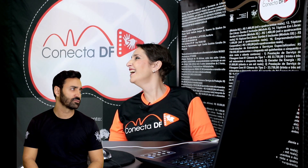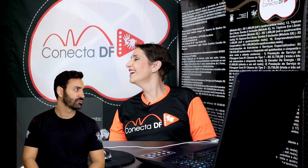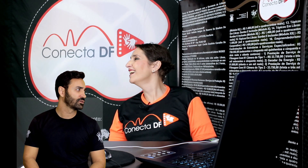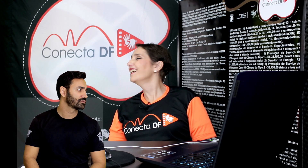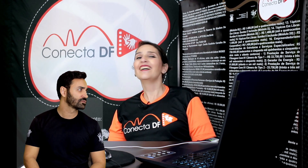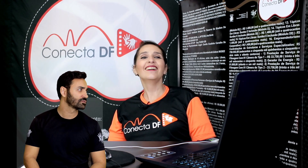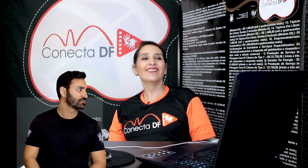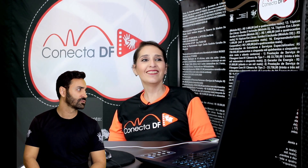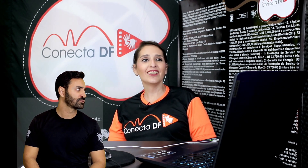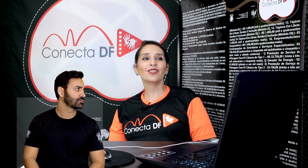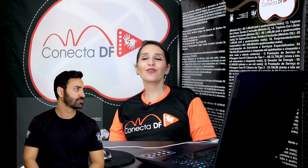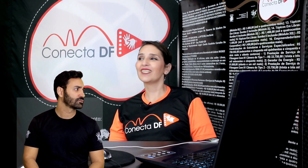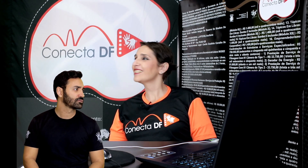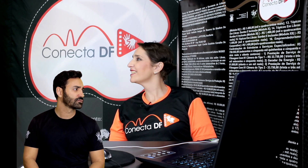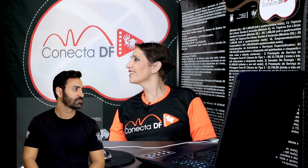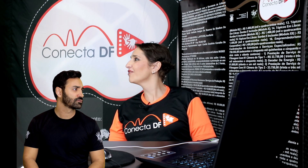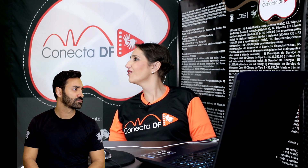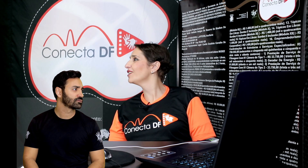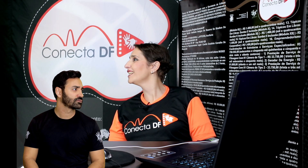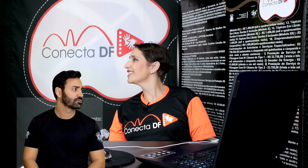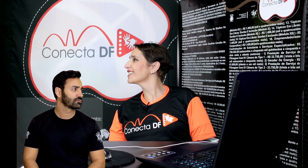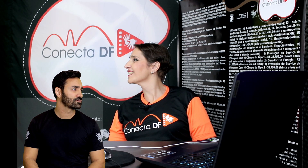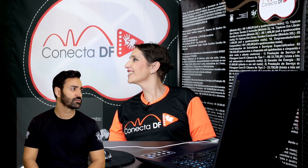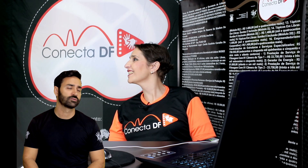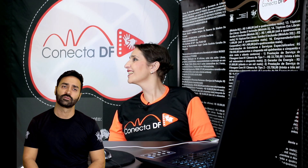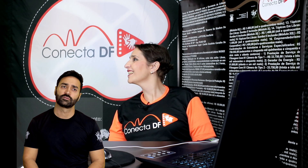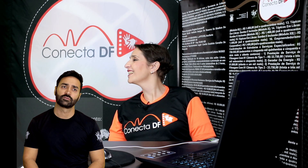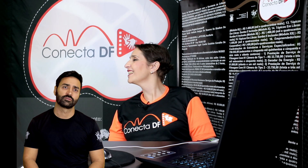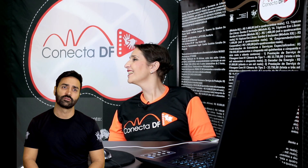Verduras são folhas. Verduras são folhas.